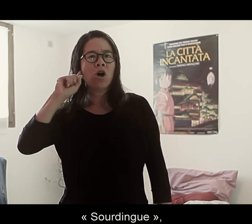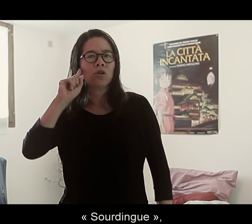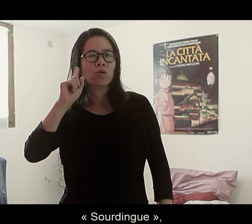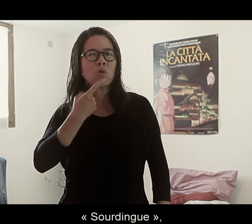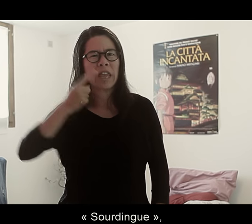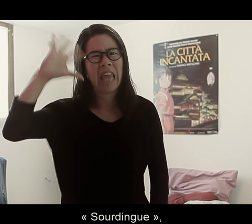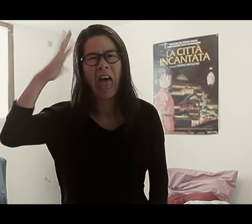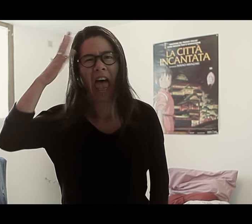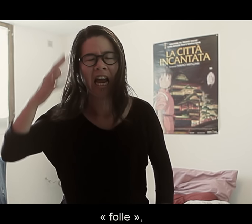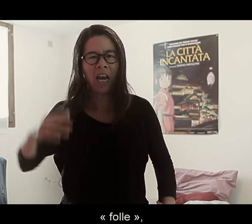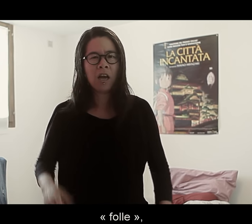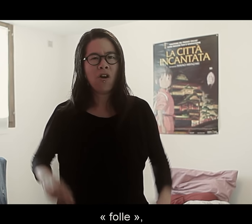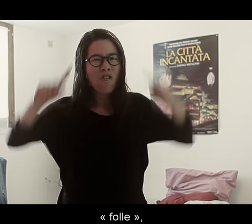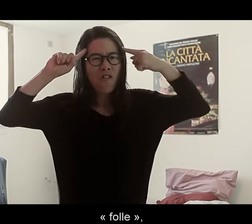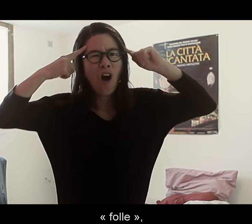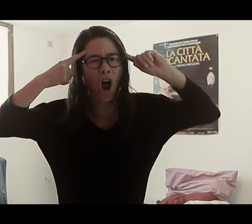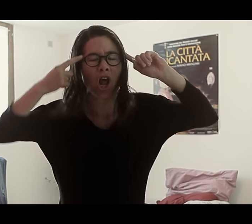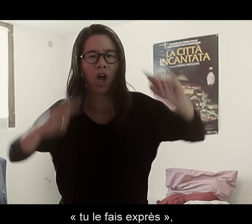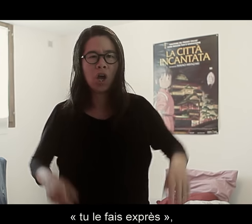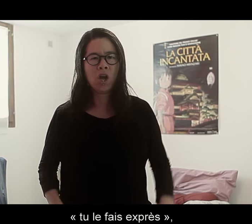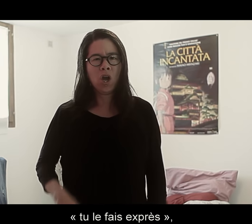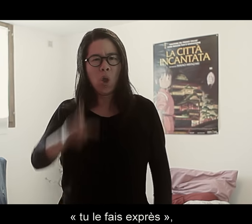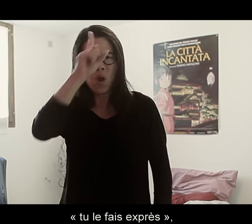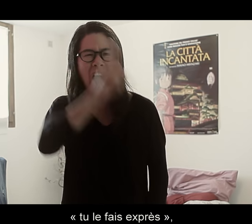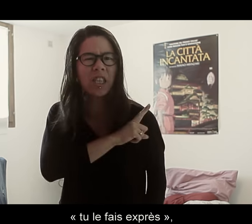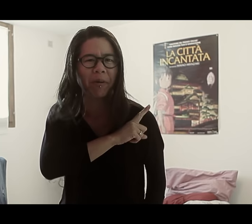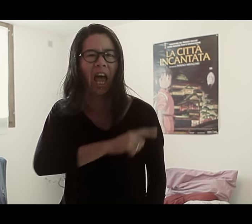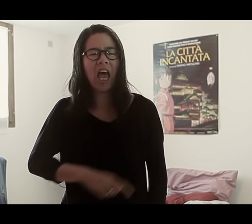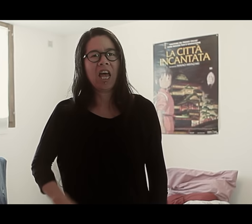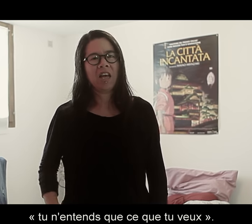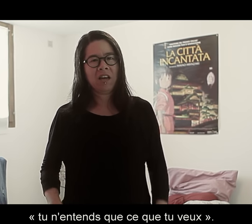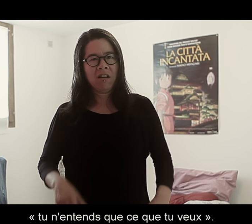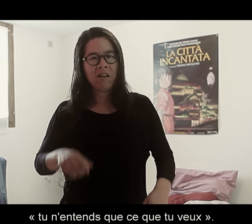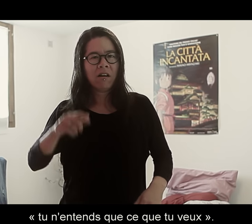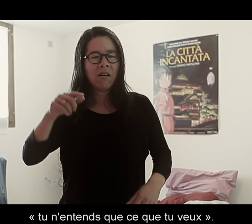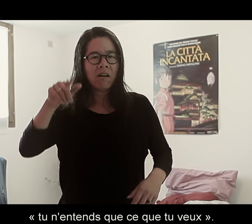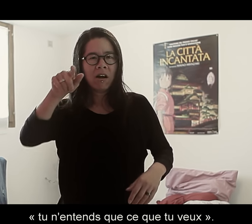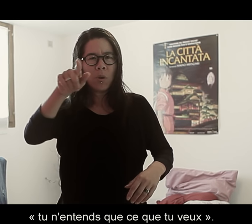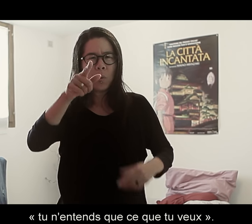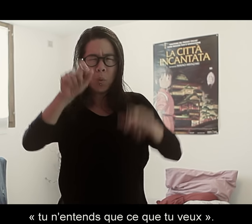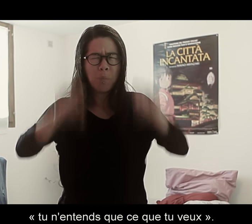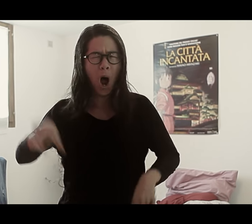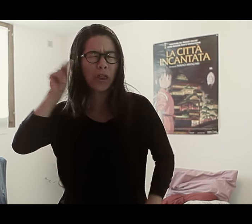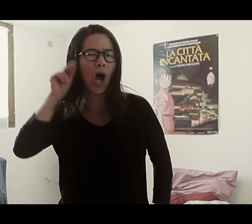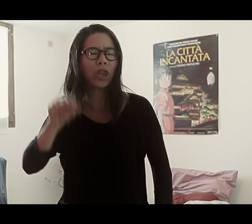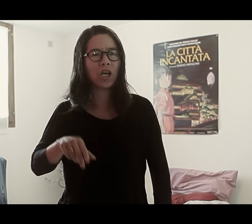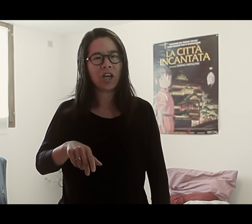Sourdingue. Folle. Tu le fais exprès. Tu n'entends que ce que tu veux.